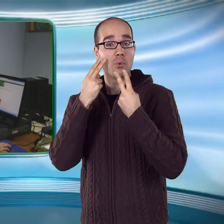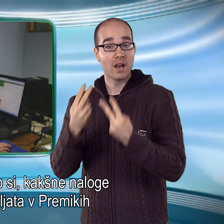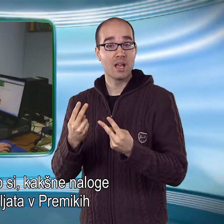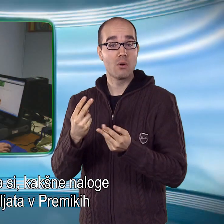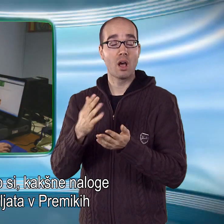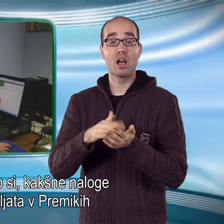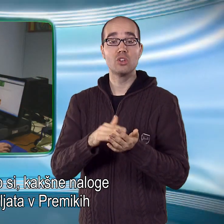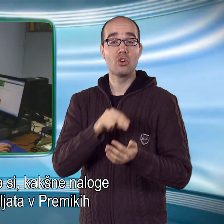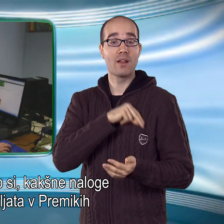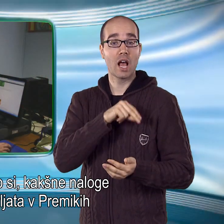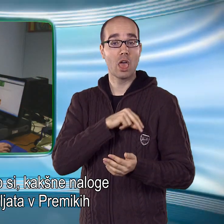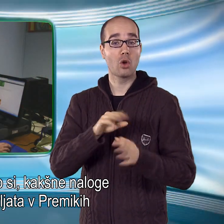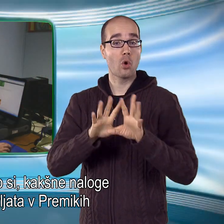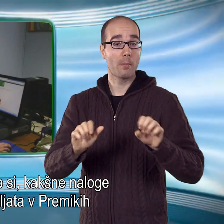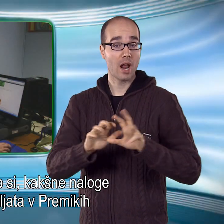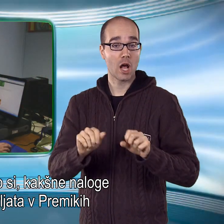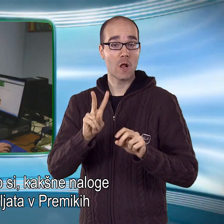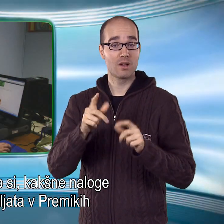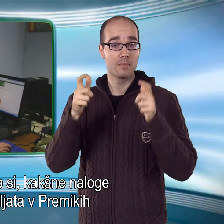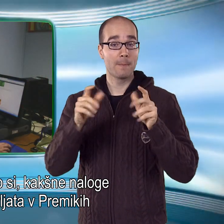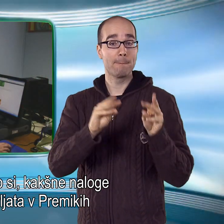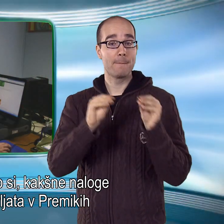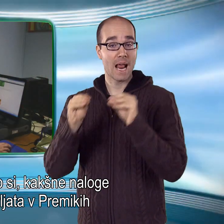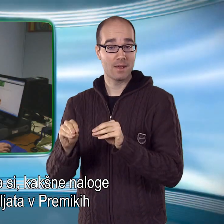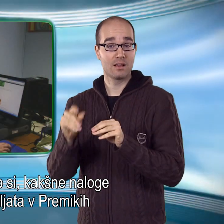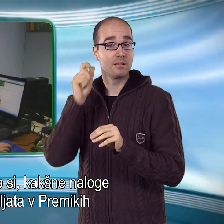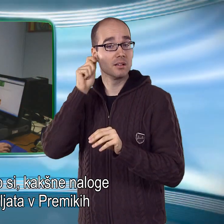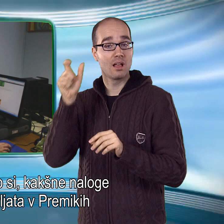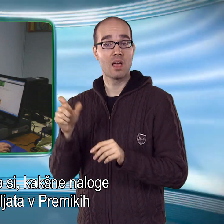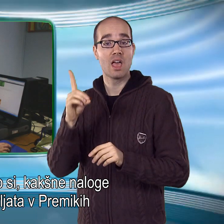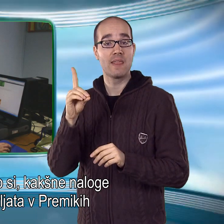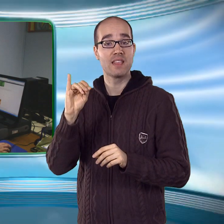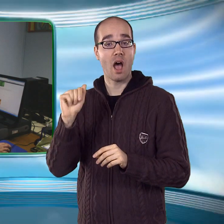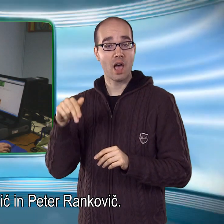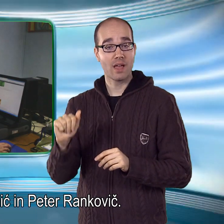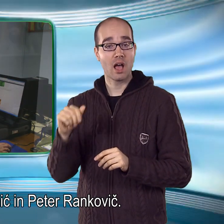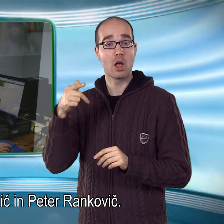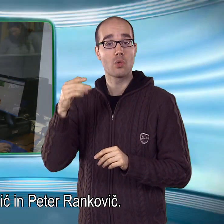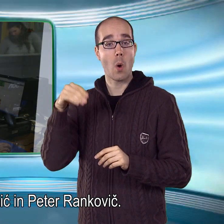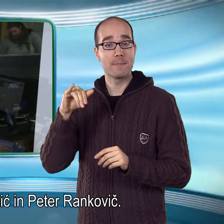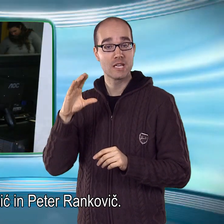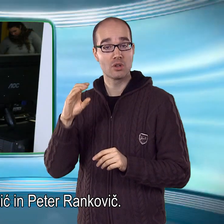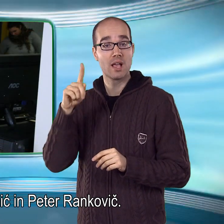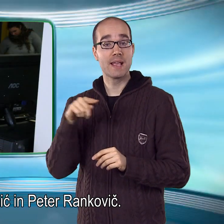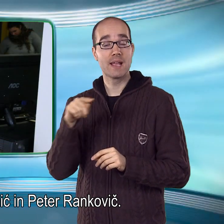Poglejmo si, kakšne naloge opravljata v Premikih Dijana Tomič in Peter Rankovič.